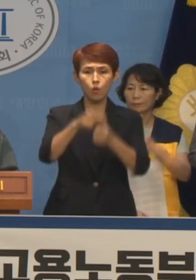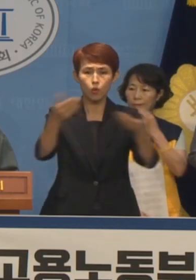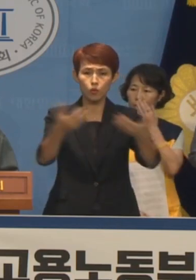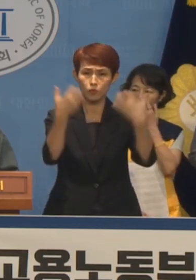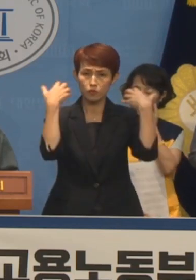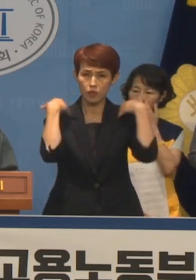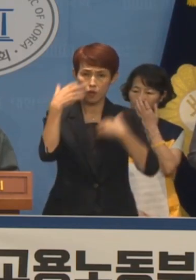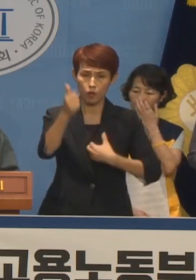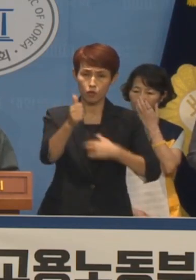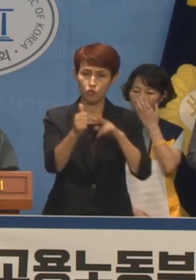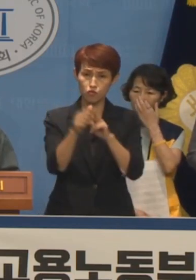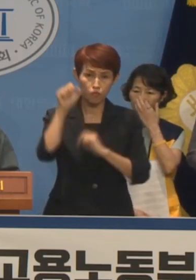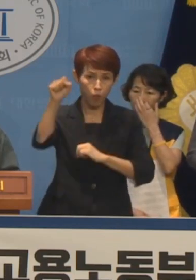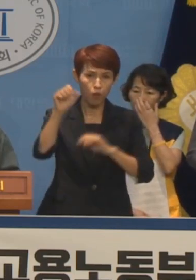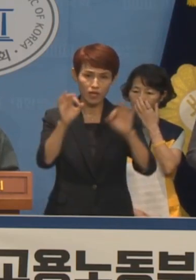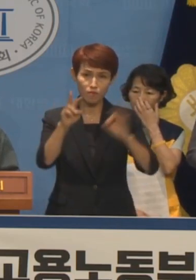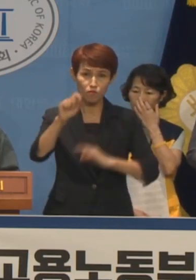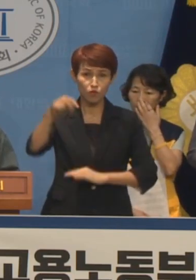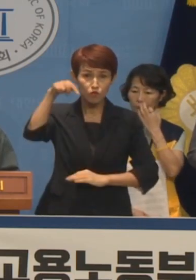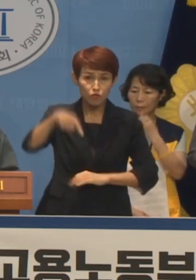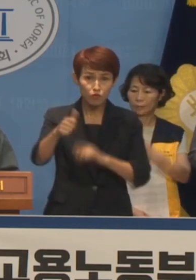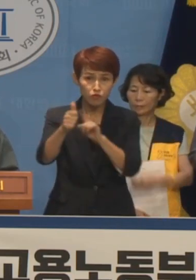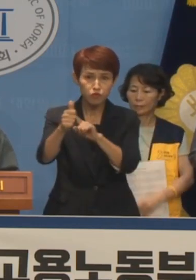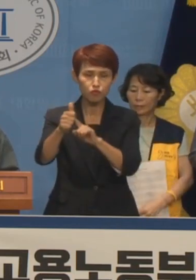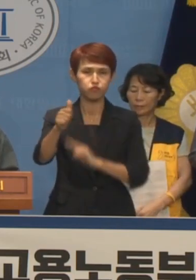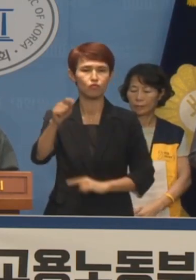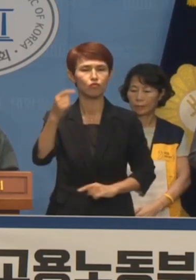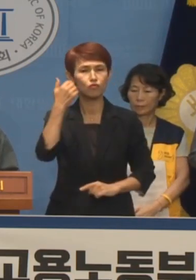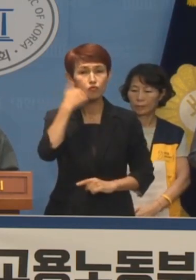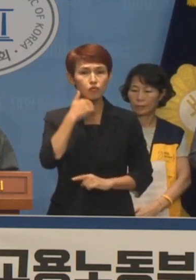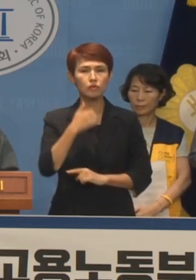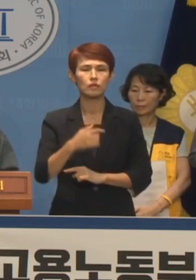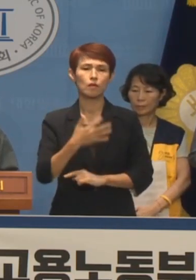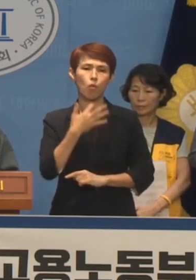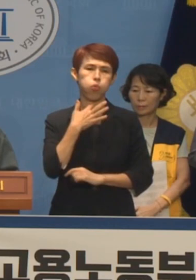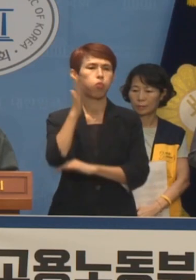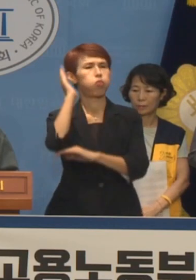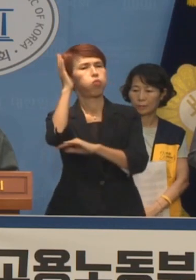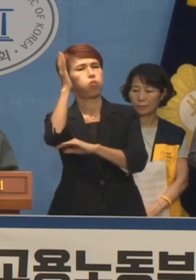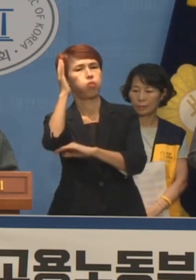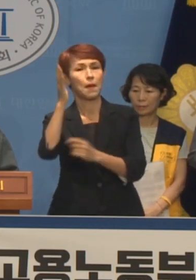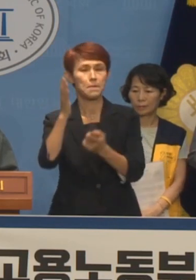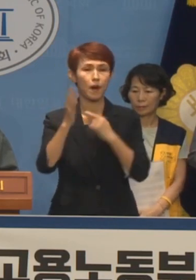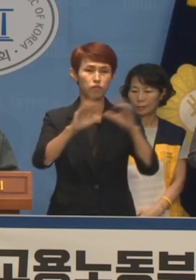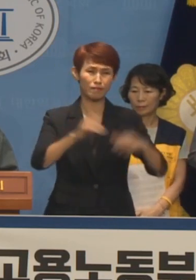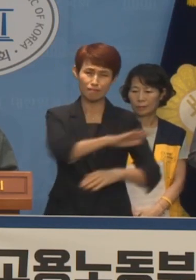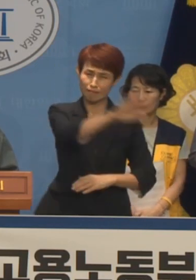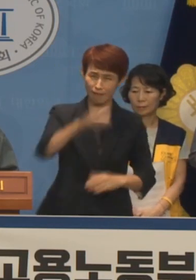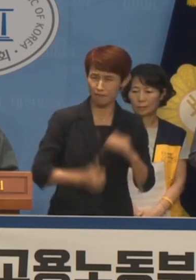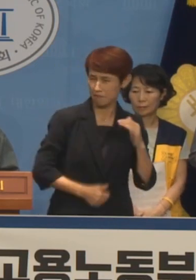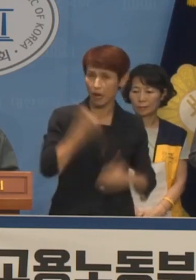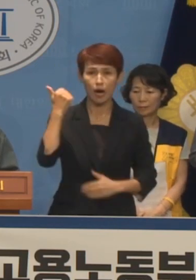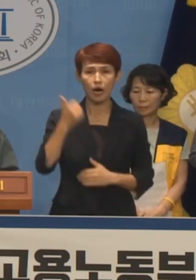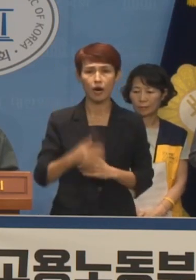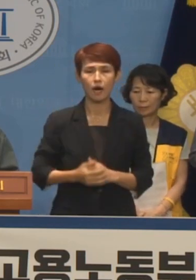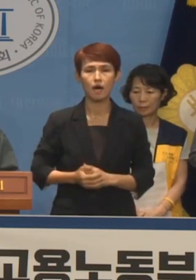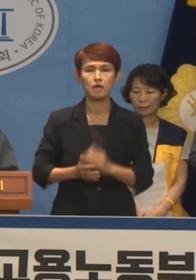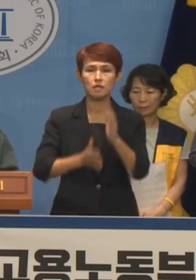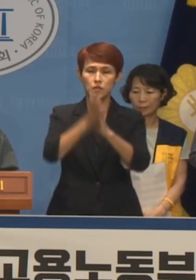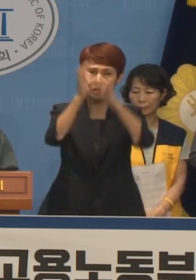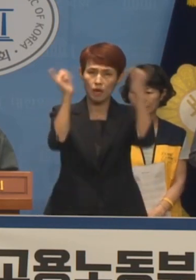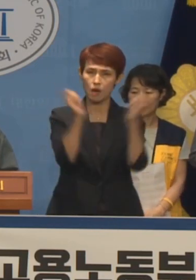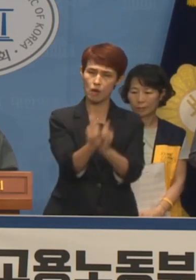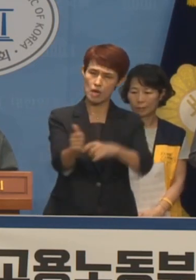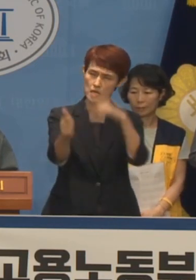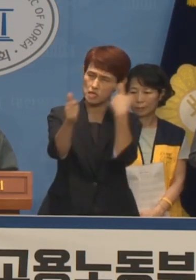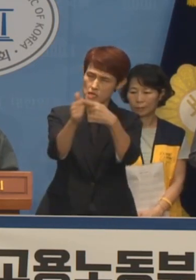후보로 지명된 김문수는 혐오 발언으로 이미 여러 해에 걸쳐 국민들을 분노케 하고 시민사회 비판을 받은 바